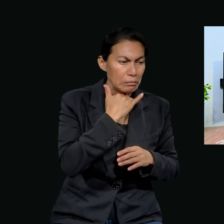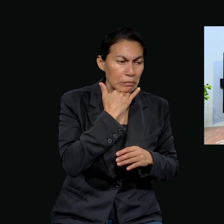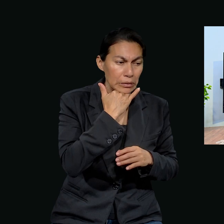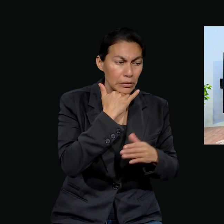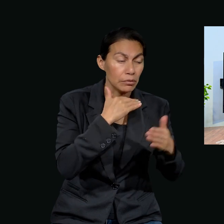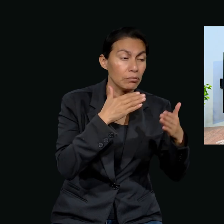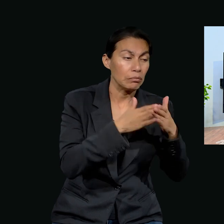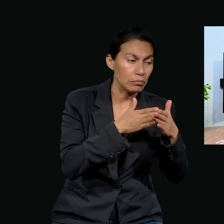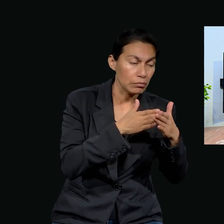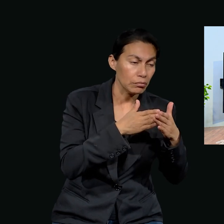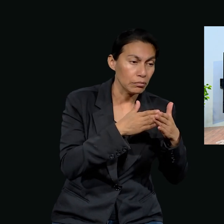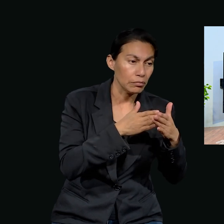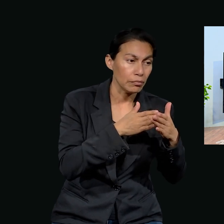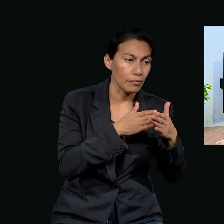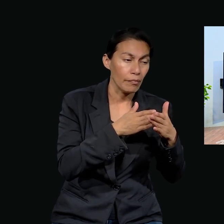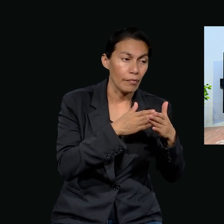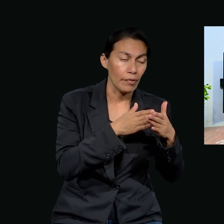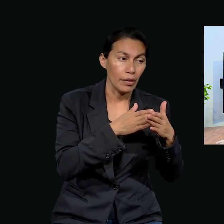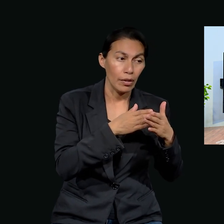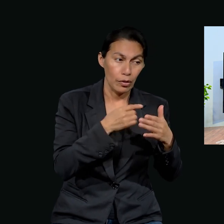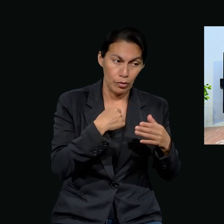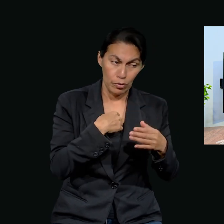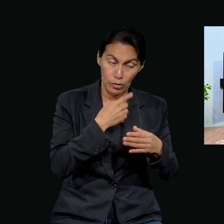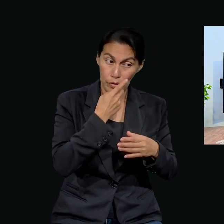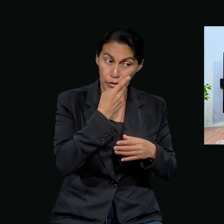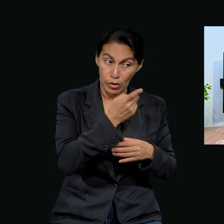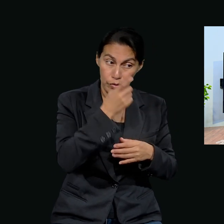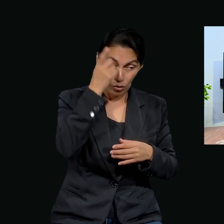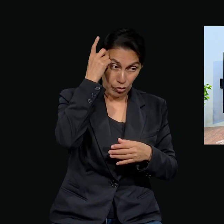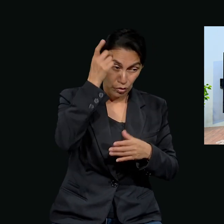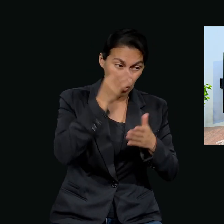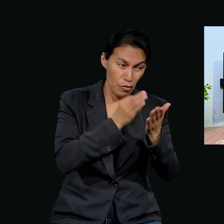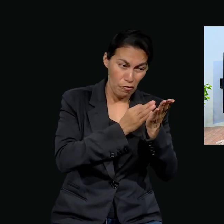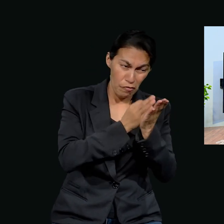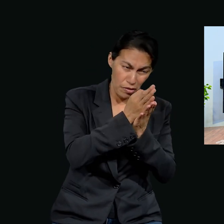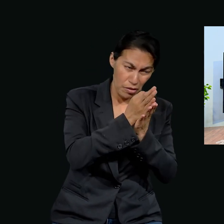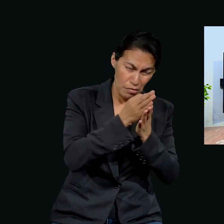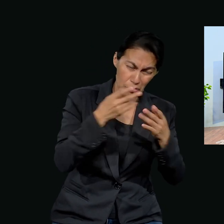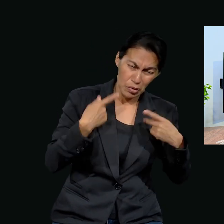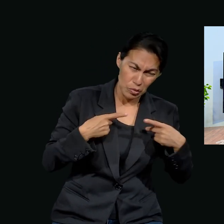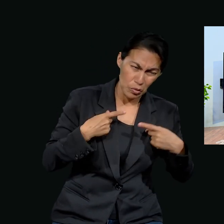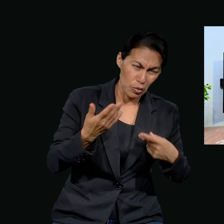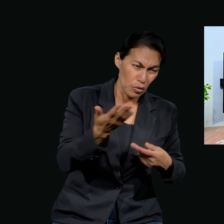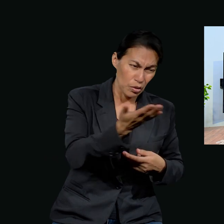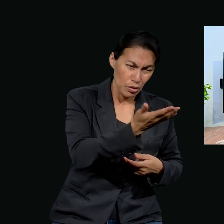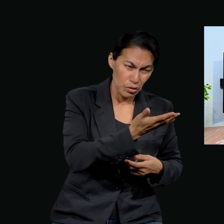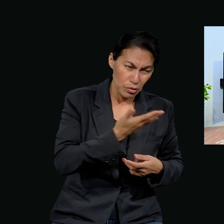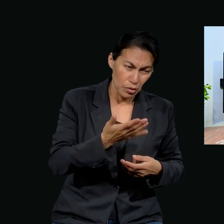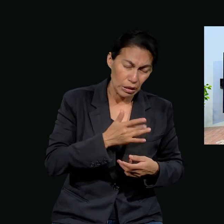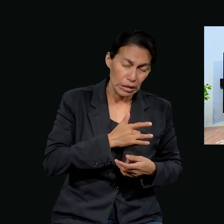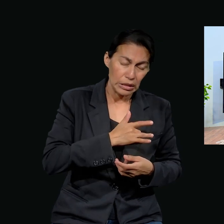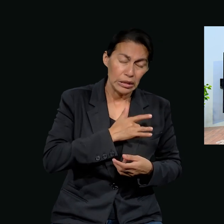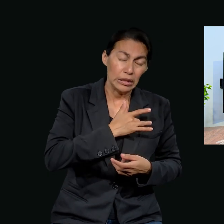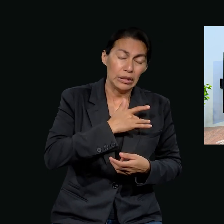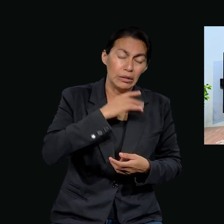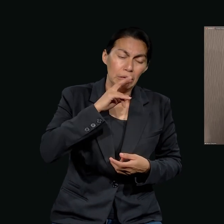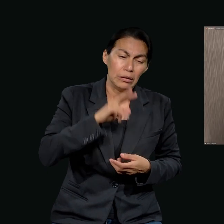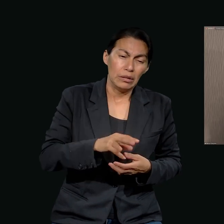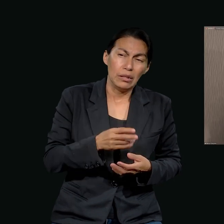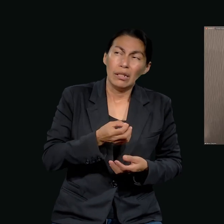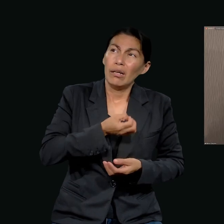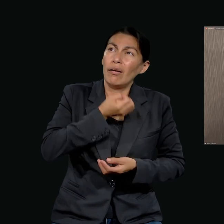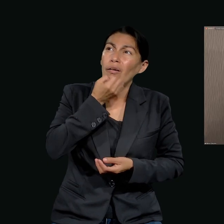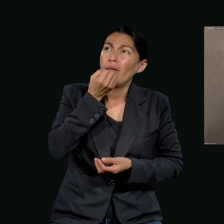Le interrumpo un momento para decir que Dios es fiel con aquellos que de corazón le invocan,